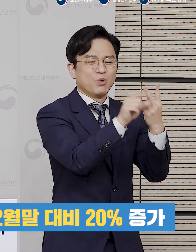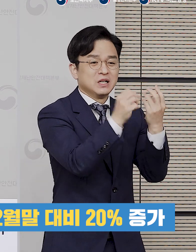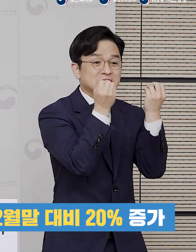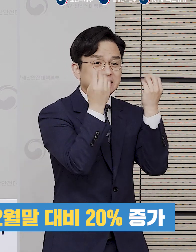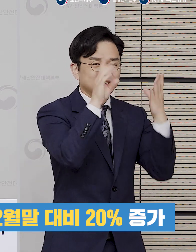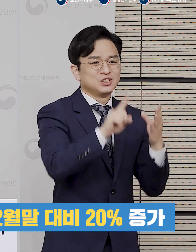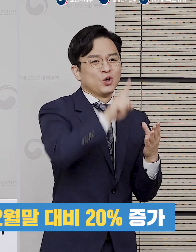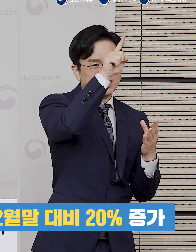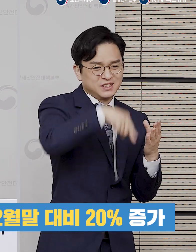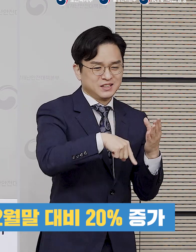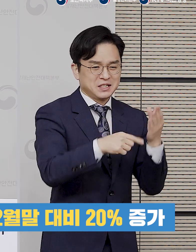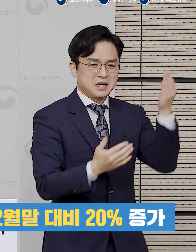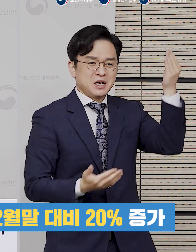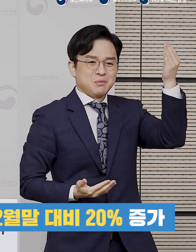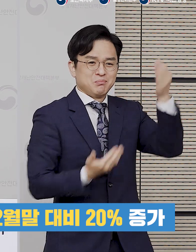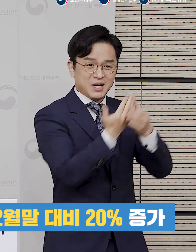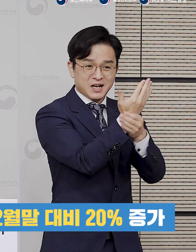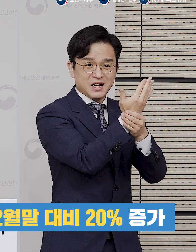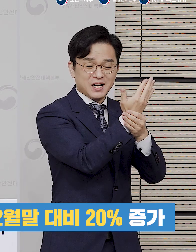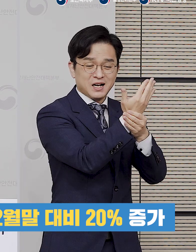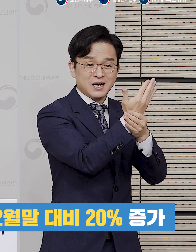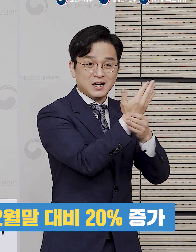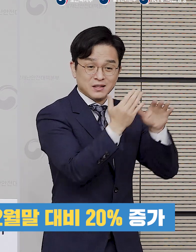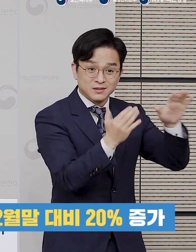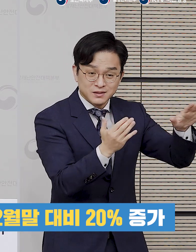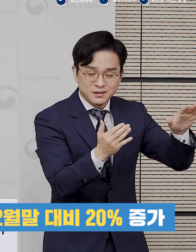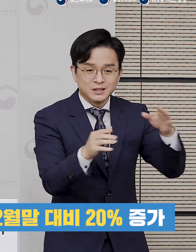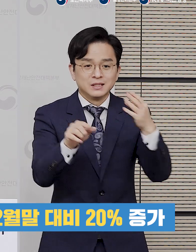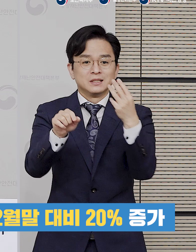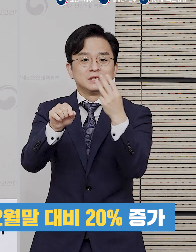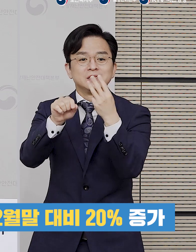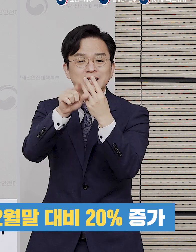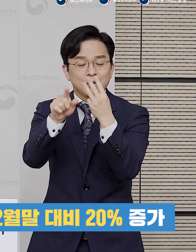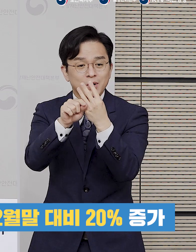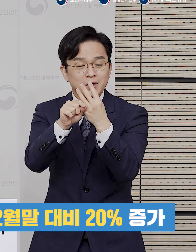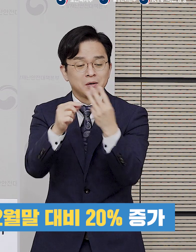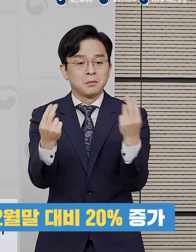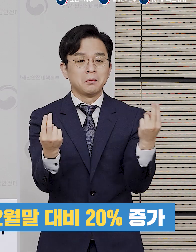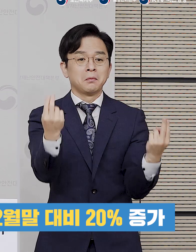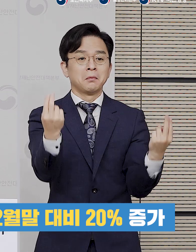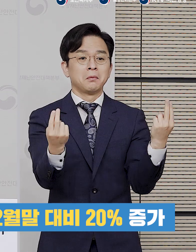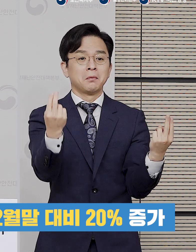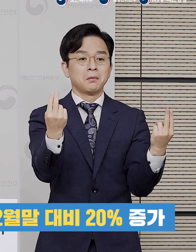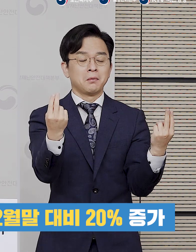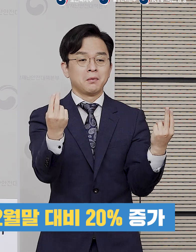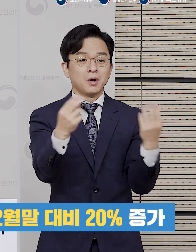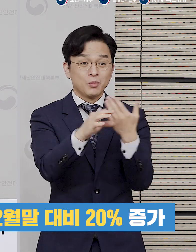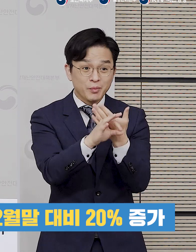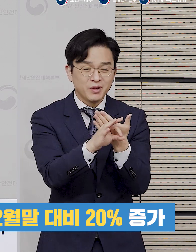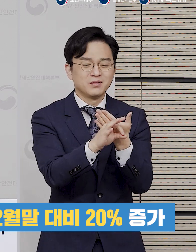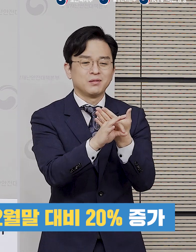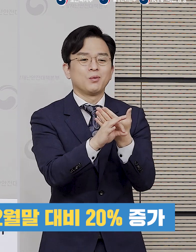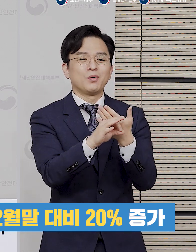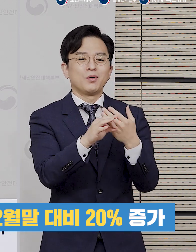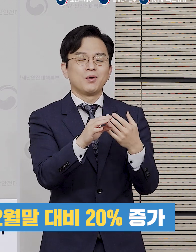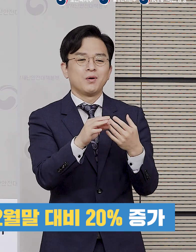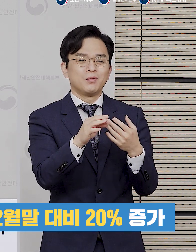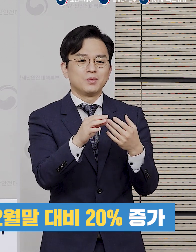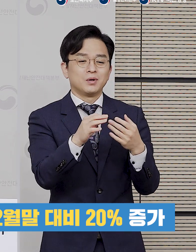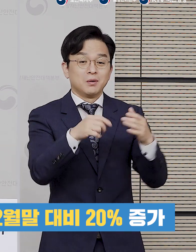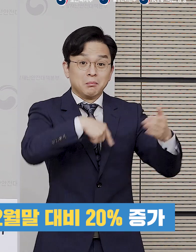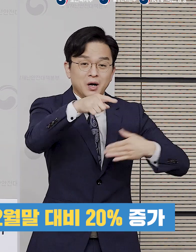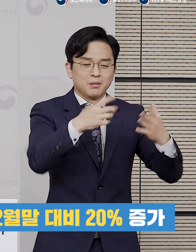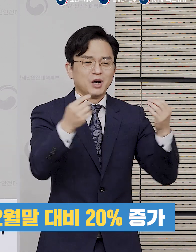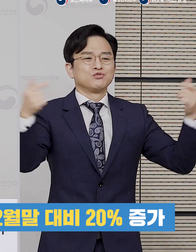발생했었던 2월 말 대비해서 2월 말 1월 달 대비 40% 수준으로 가장